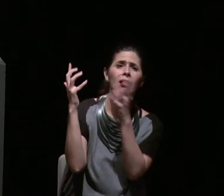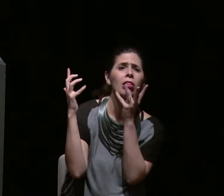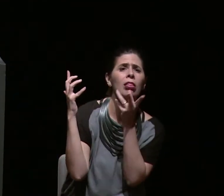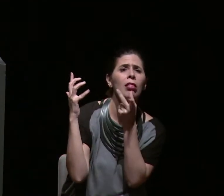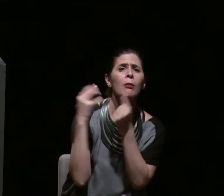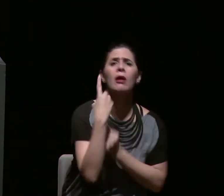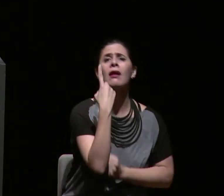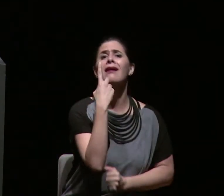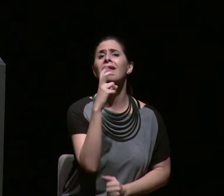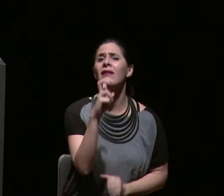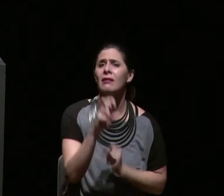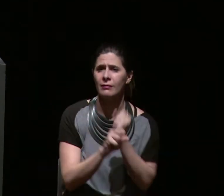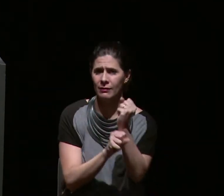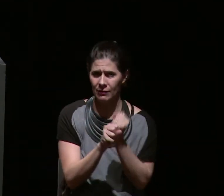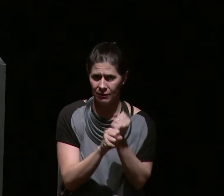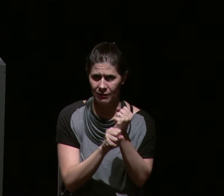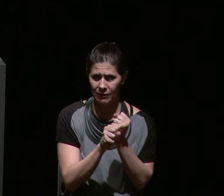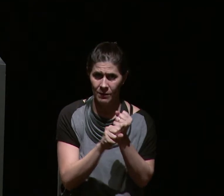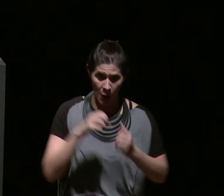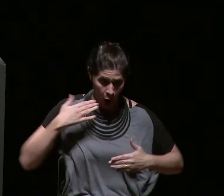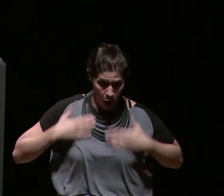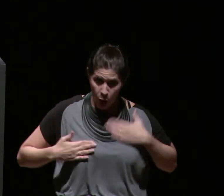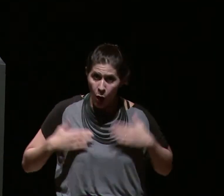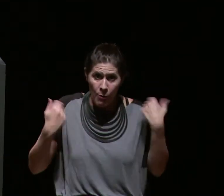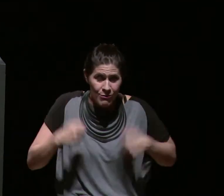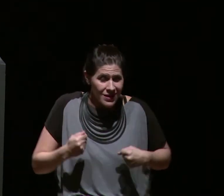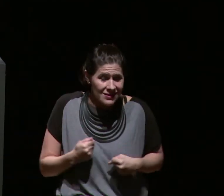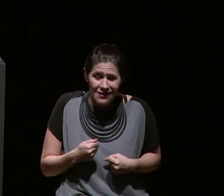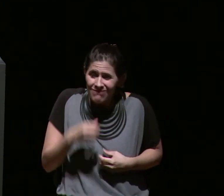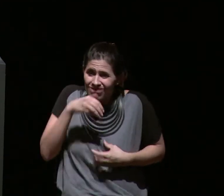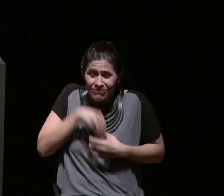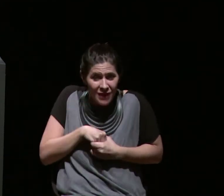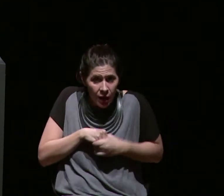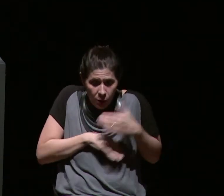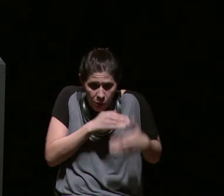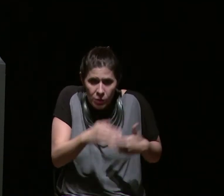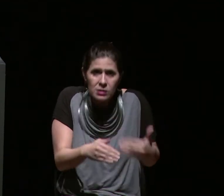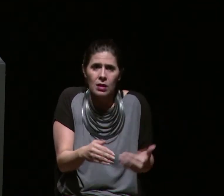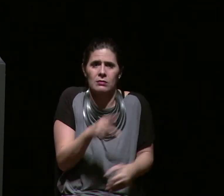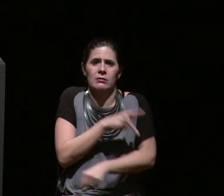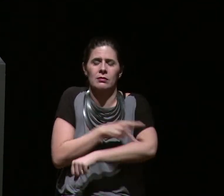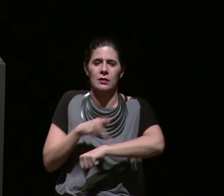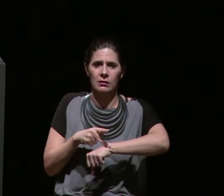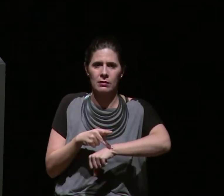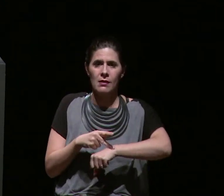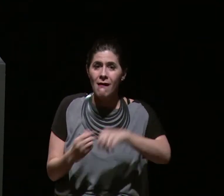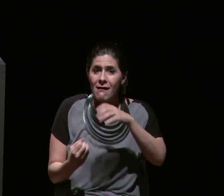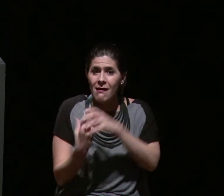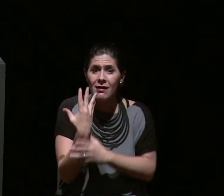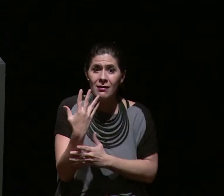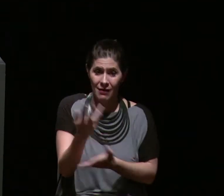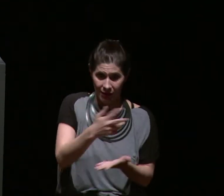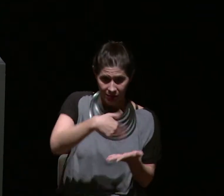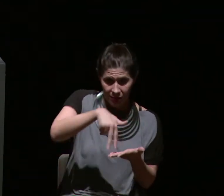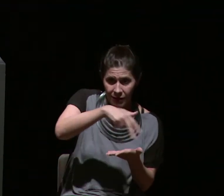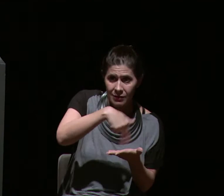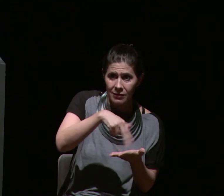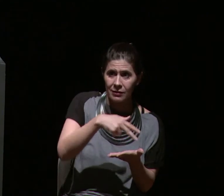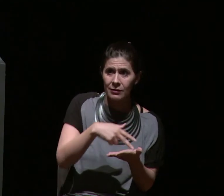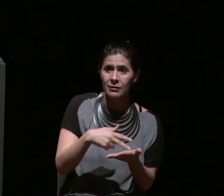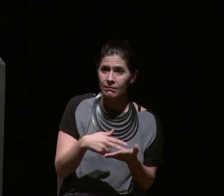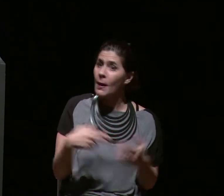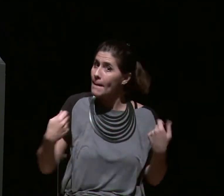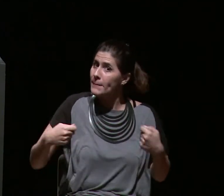corpos para o centro dos processos pedagógicos. Criem, dancem. É preciso, desculpa, só mais